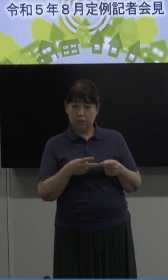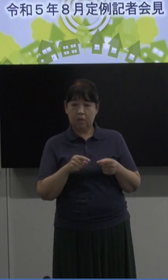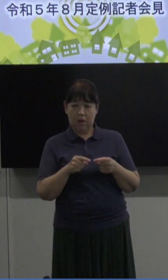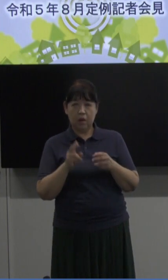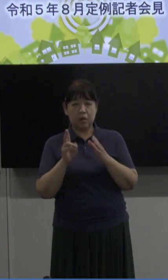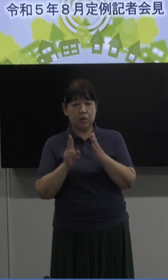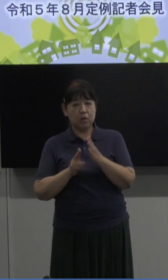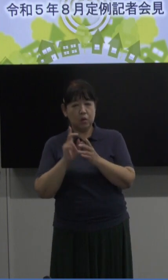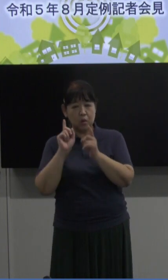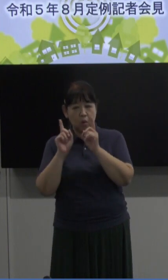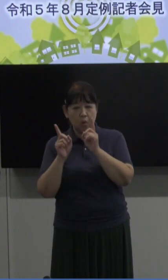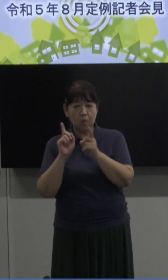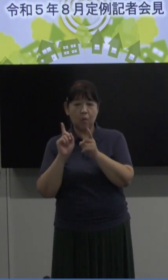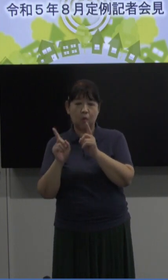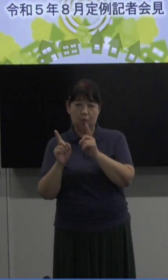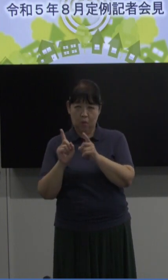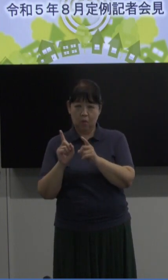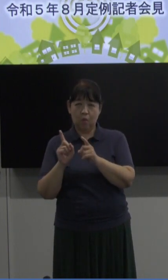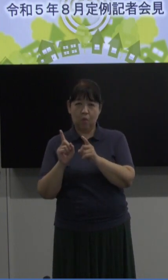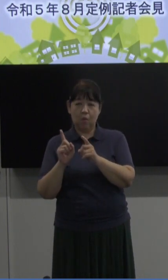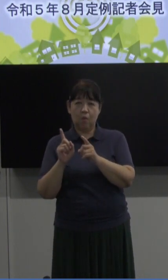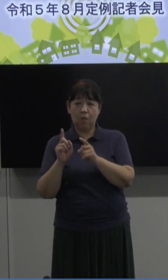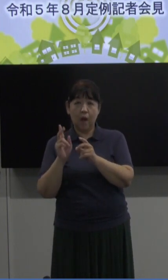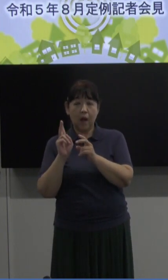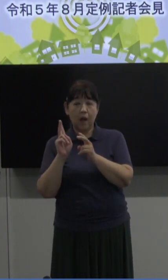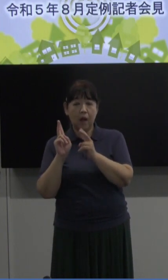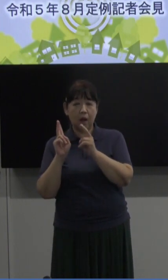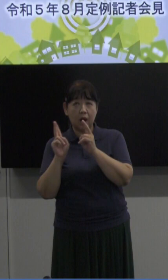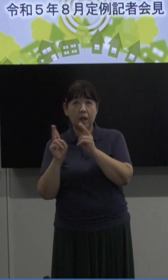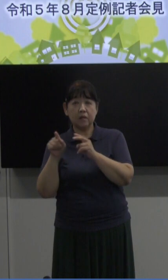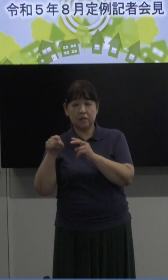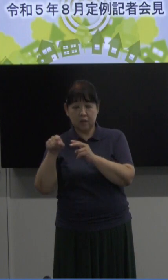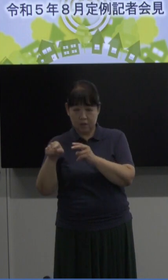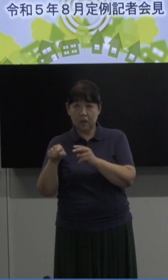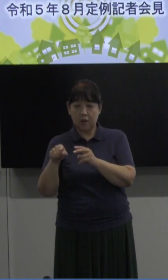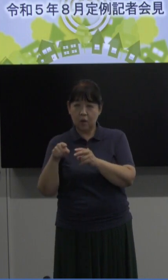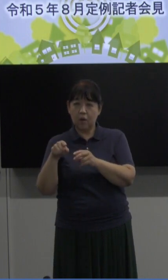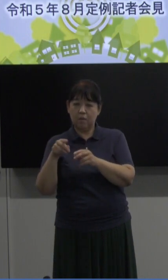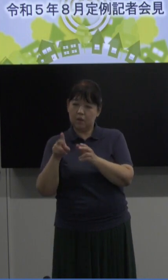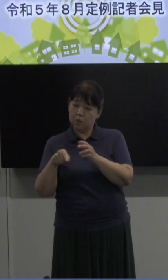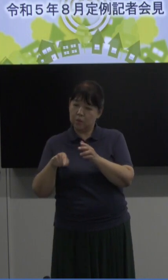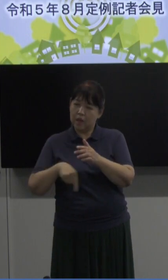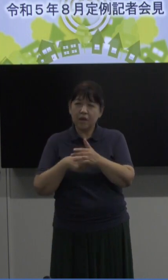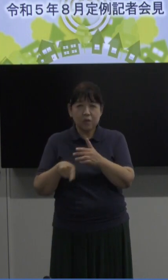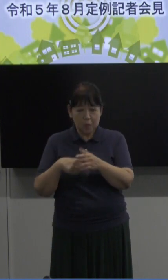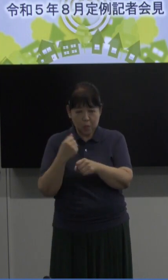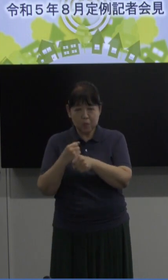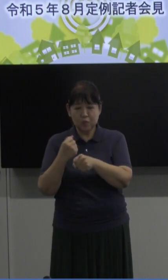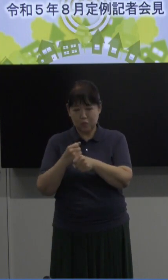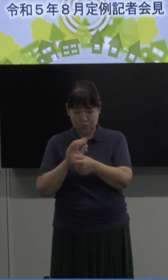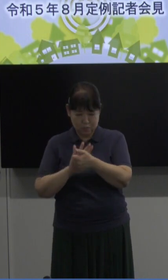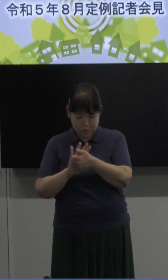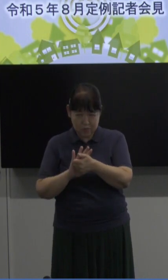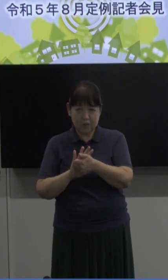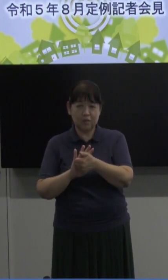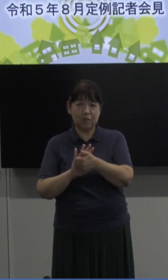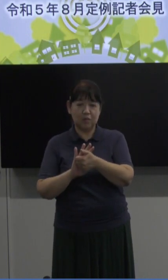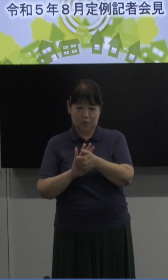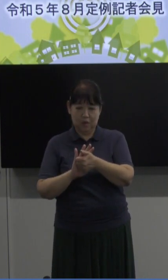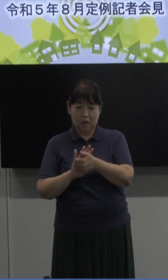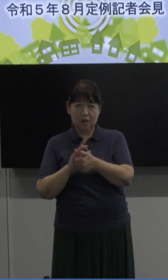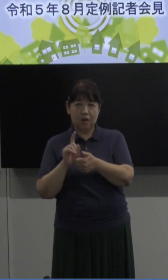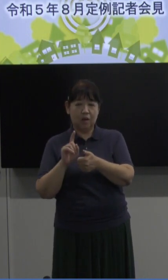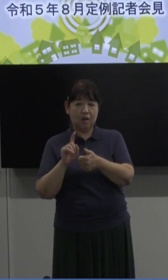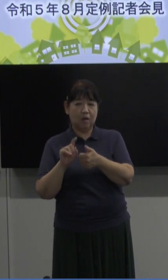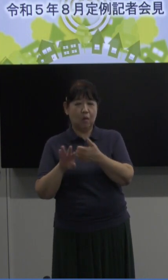型企画商品の造成支援、そしてスポーツ文化合宿等への支援を行うことといたし